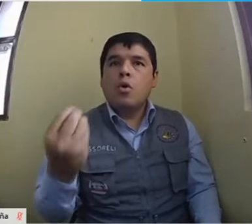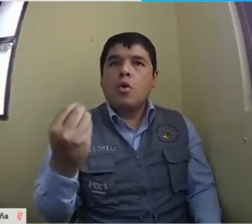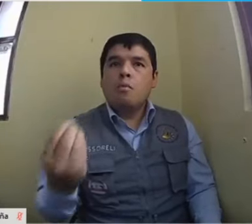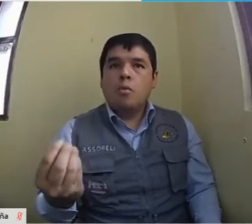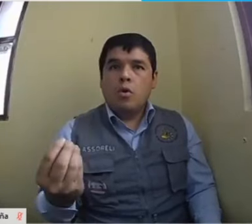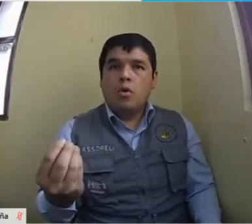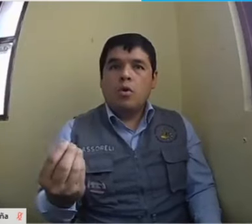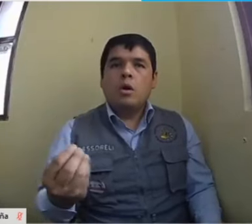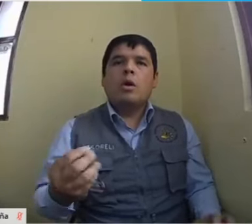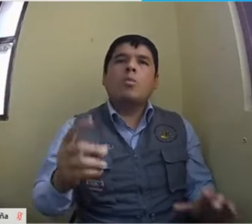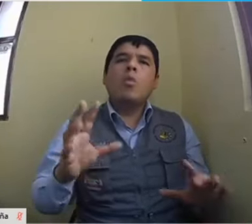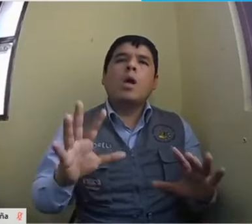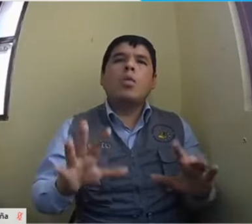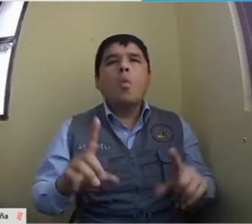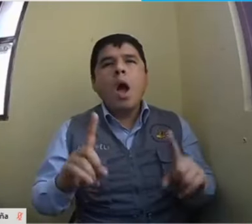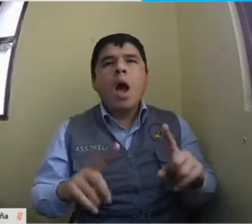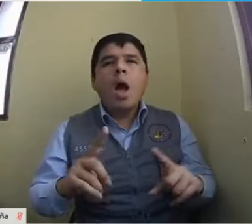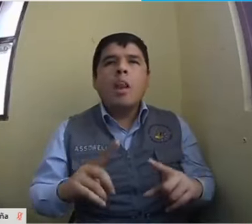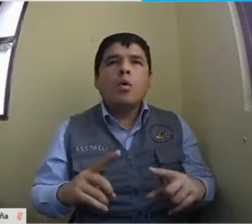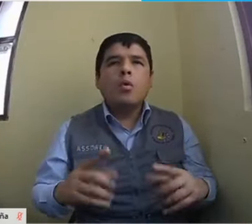¿Cómo? Recuerden, alejado de la boca.